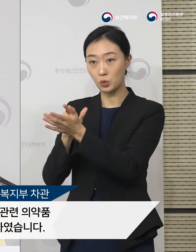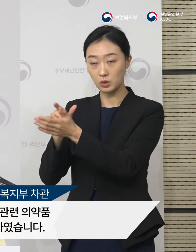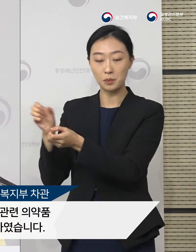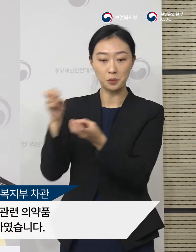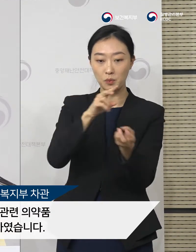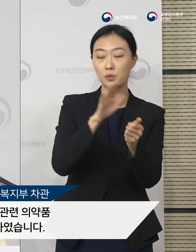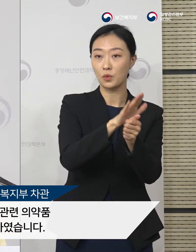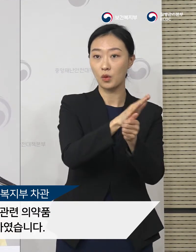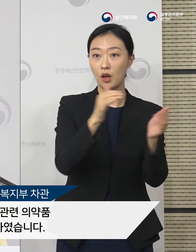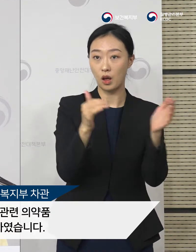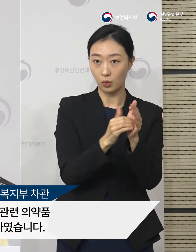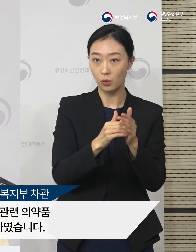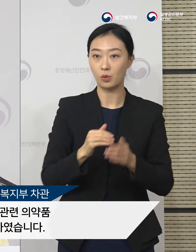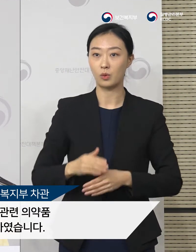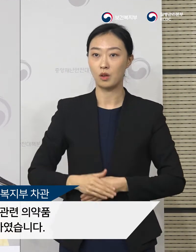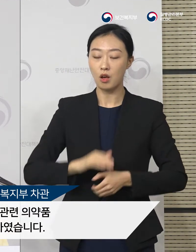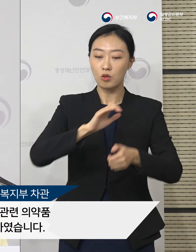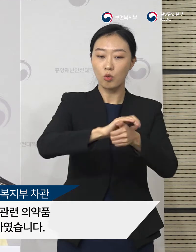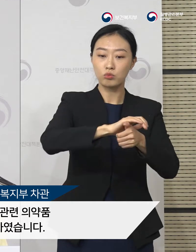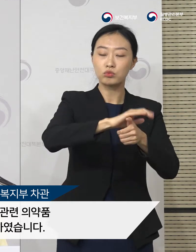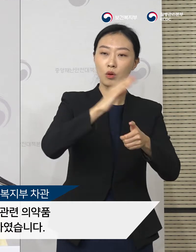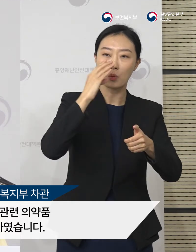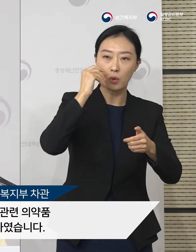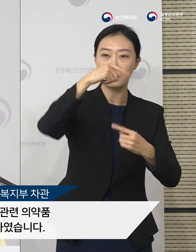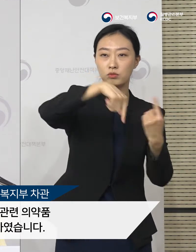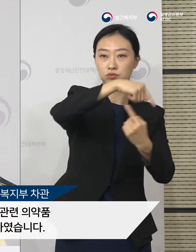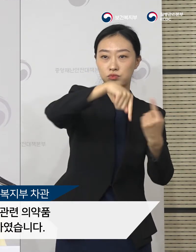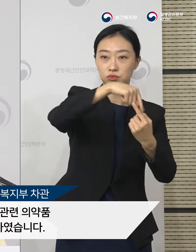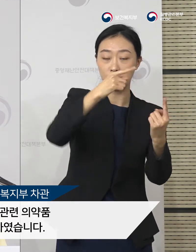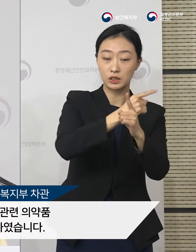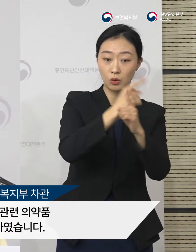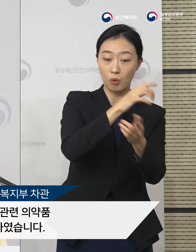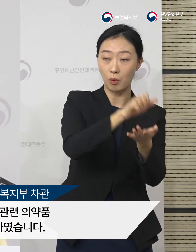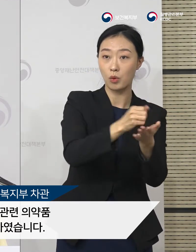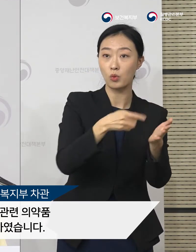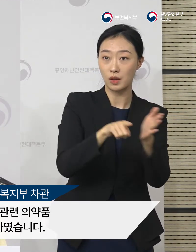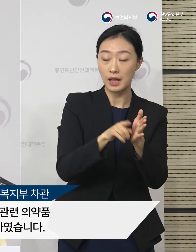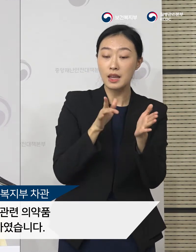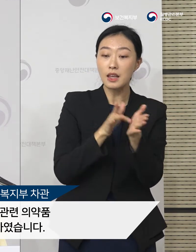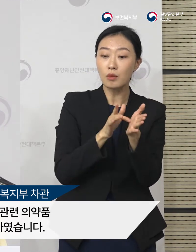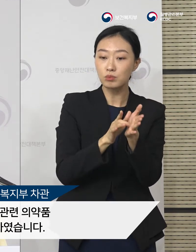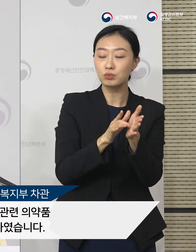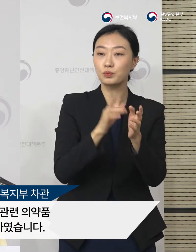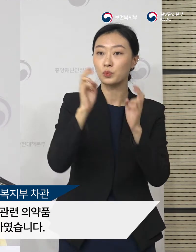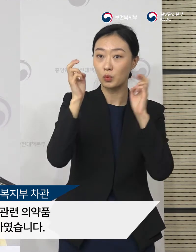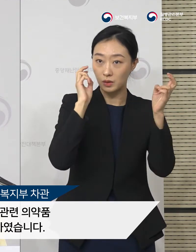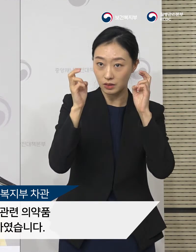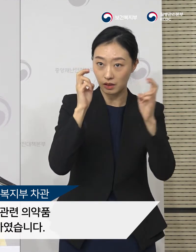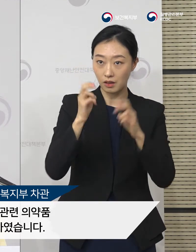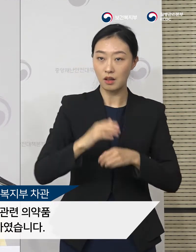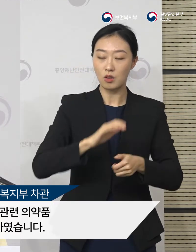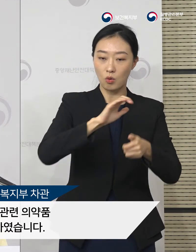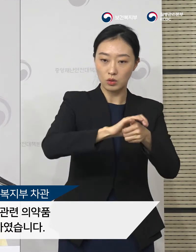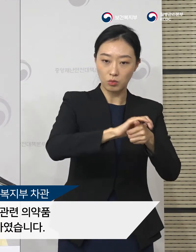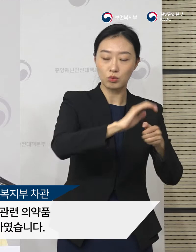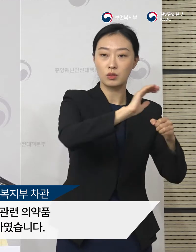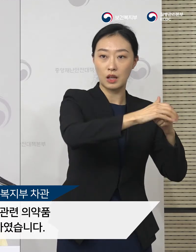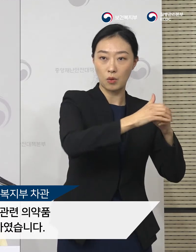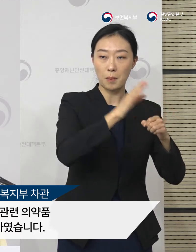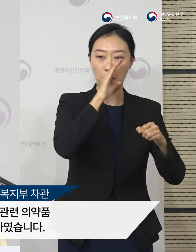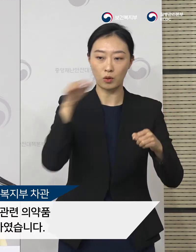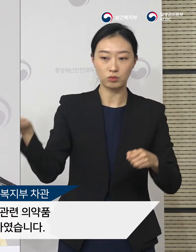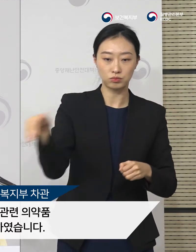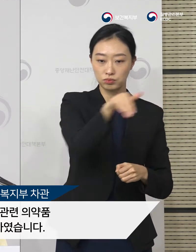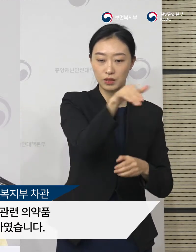의료기관의 원활한 치료제 확보를 위해 관련 의약품 공급업체와 경상북도 대구시를